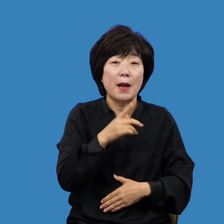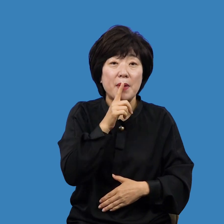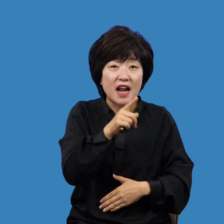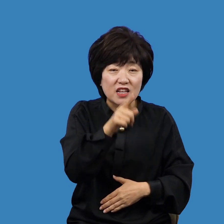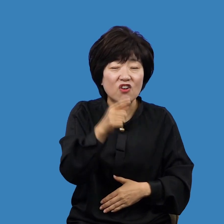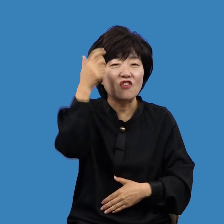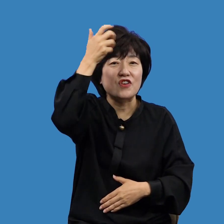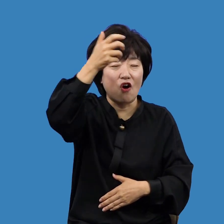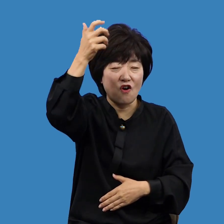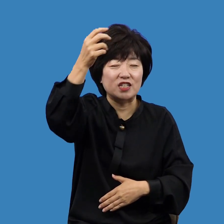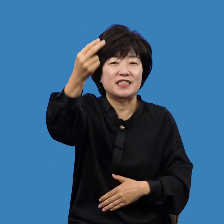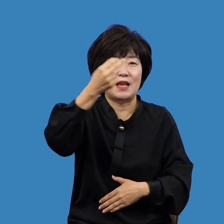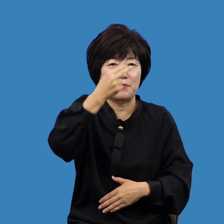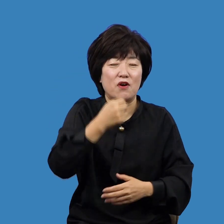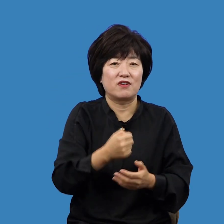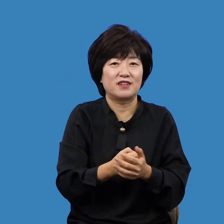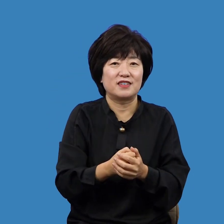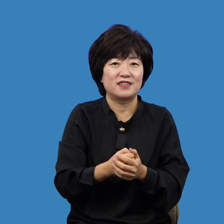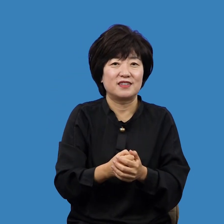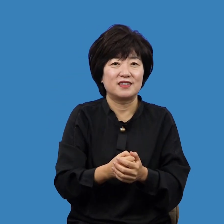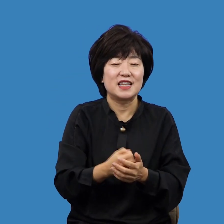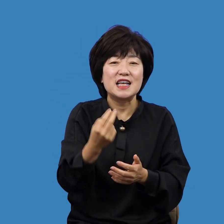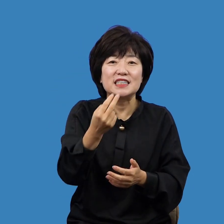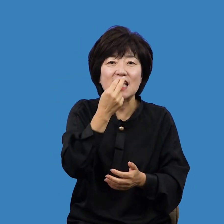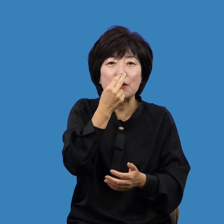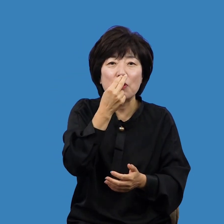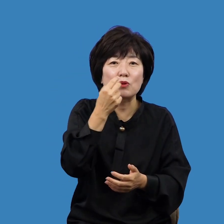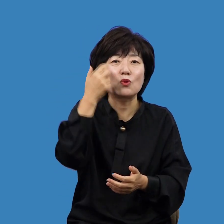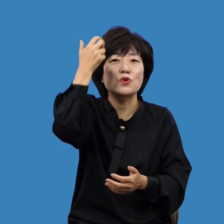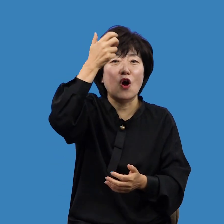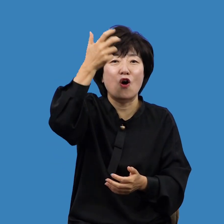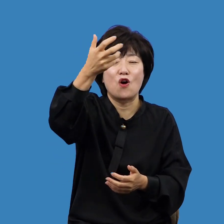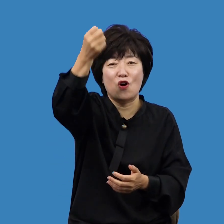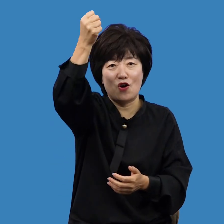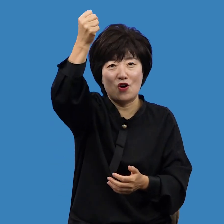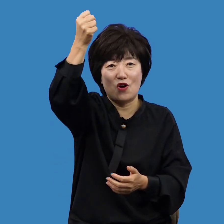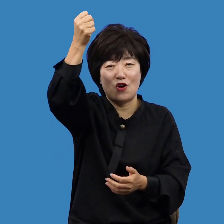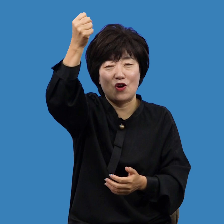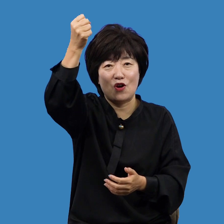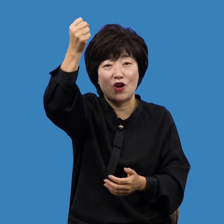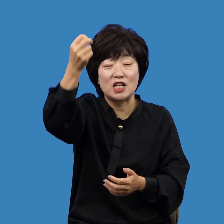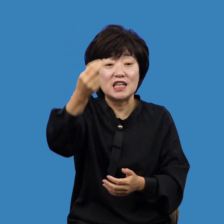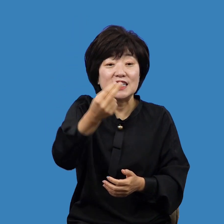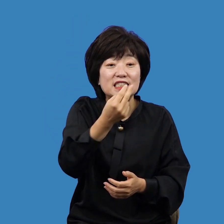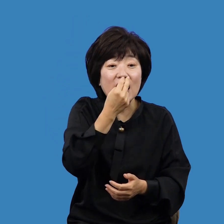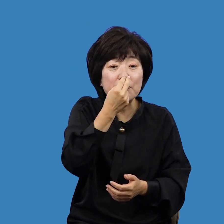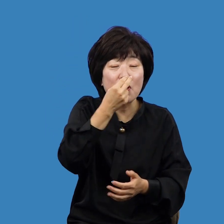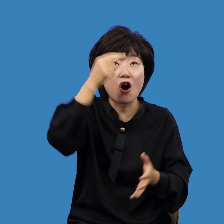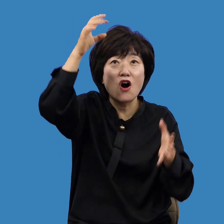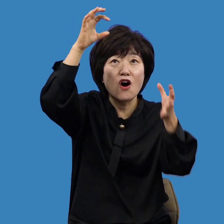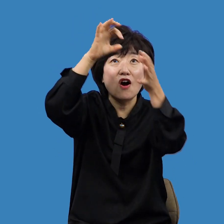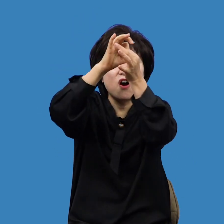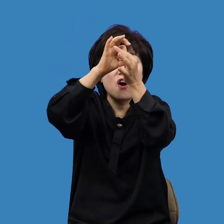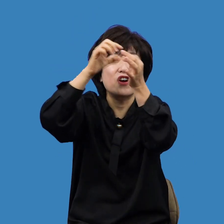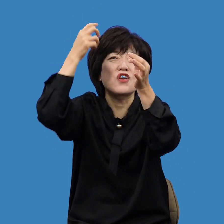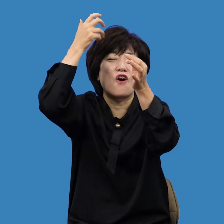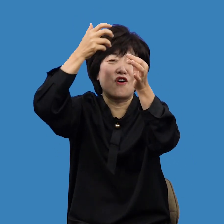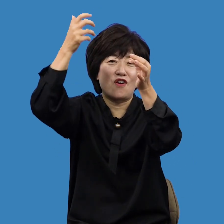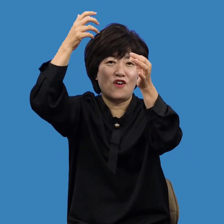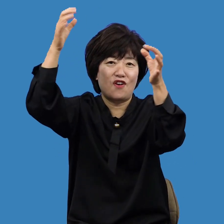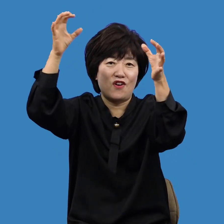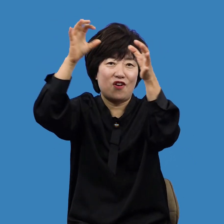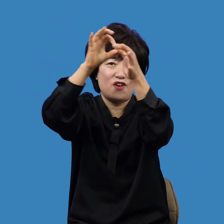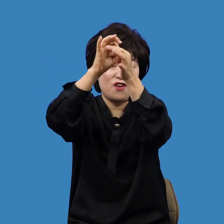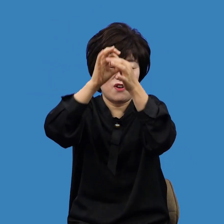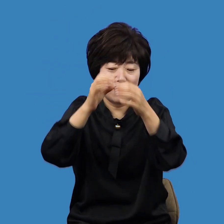살리는 것은 영이니, 즉 생명도 영에 속해 있어요. 이야기도 다음 주에 할 텐데, 생명도 영에 속한 개념이에요. 이